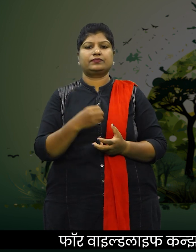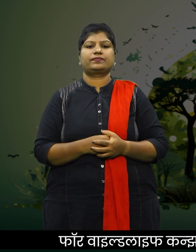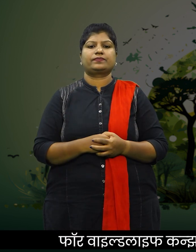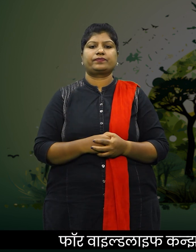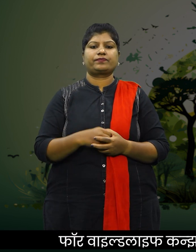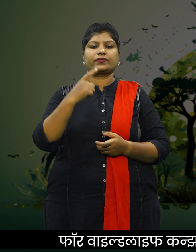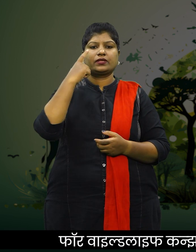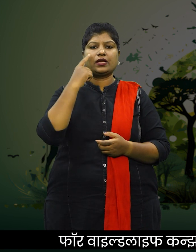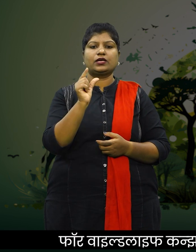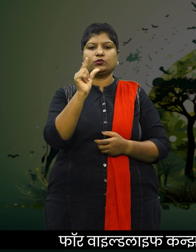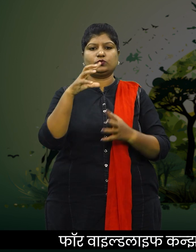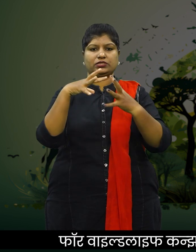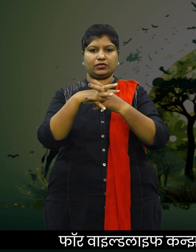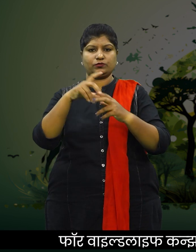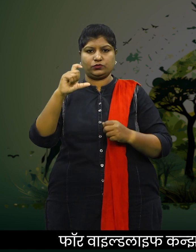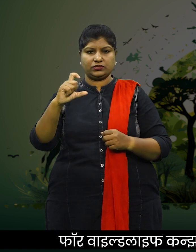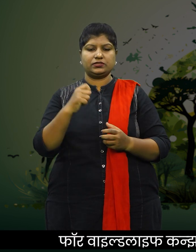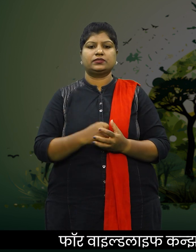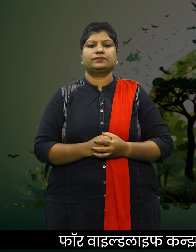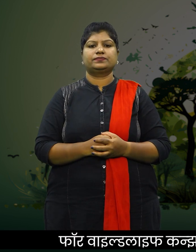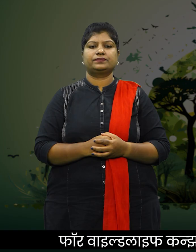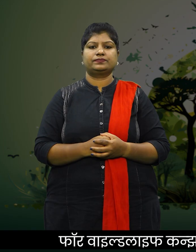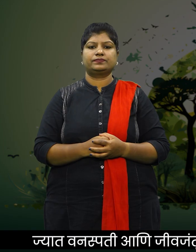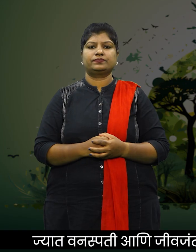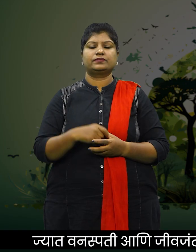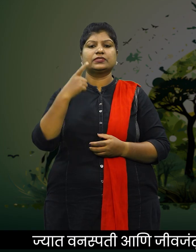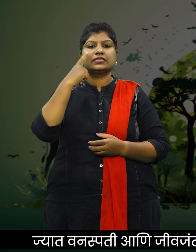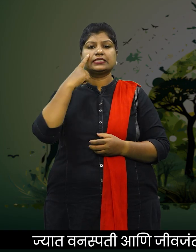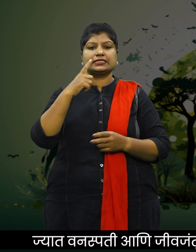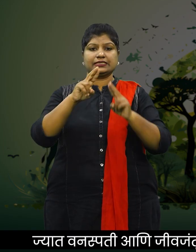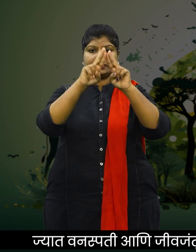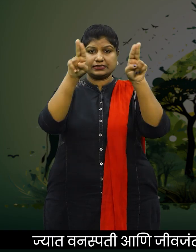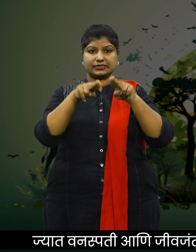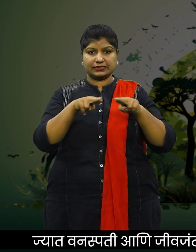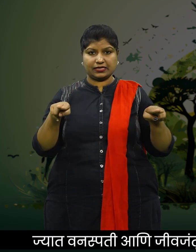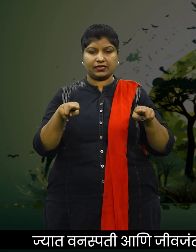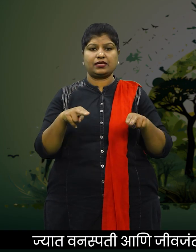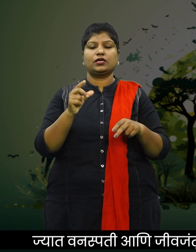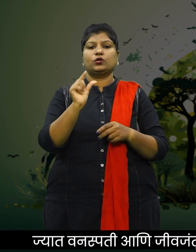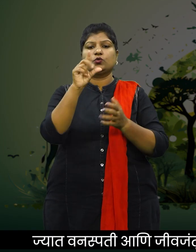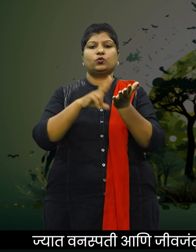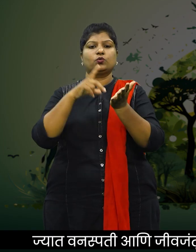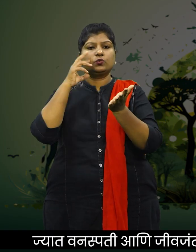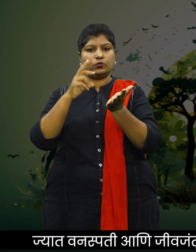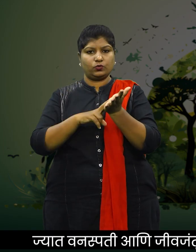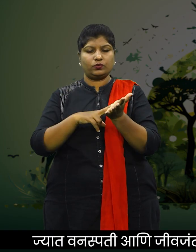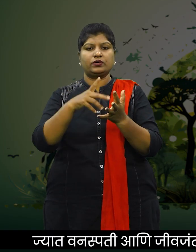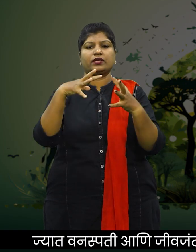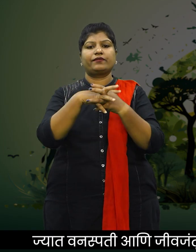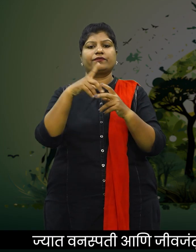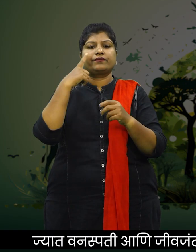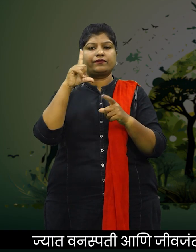लाईफ कन्झर्वेशन यांनी एक पुस्तक प्रकाशित केले आहेत, ज्यात वनस्पती आणि जीवजंतूच्या लुप्तप्राय आणि धोक्यात